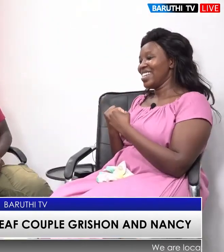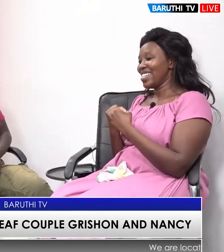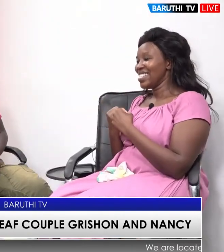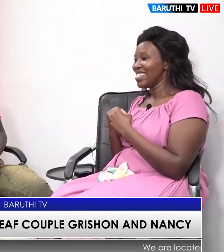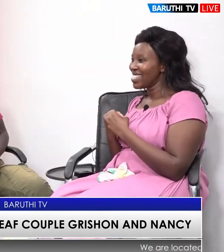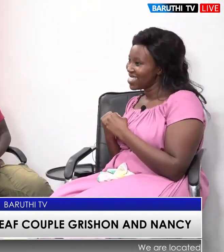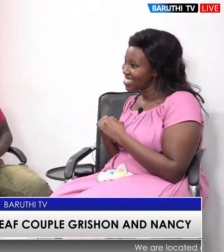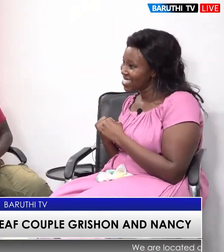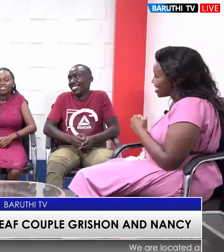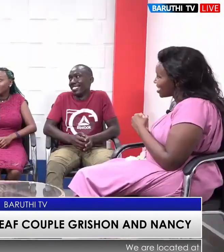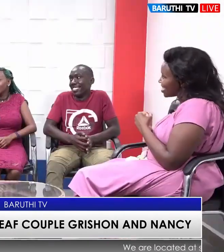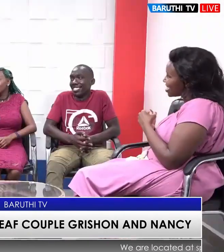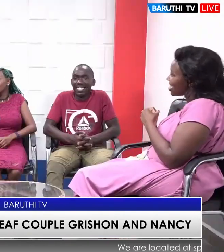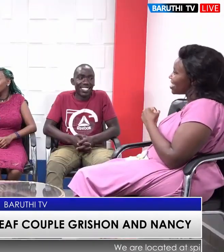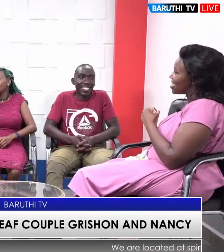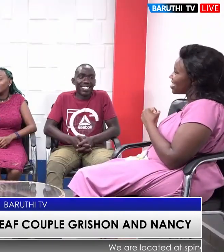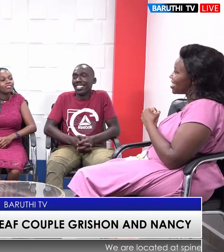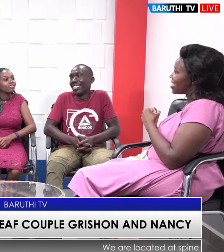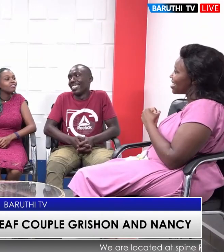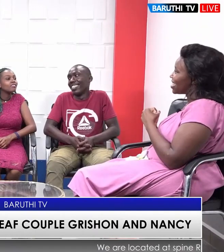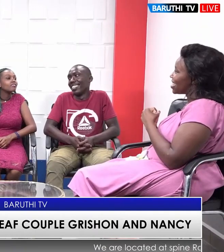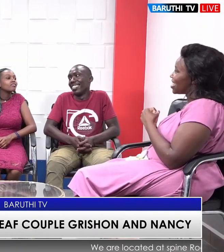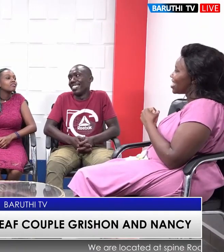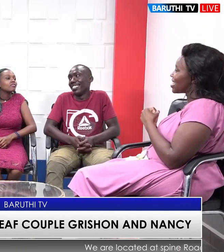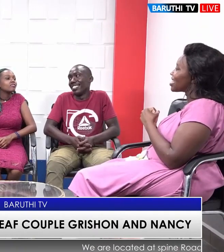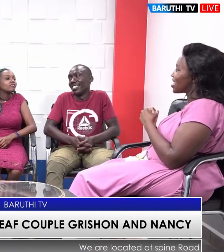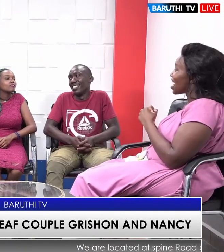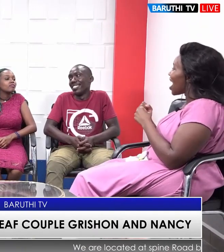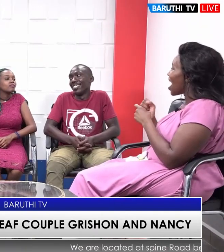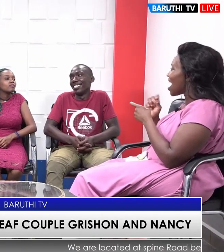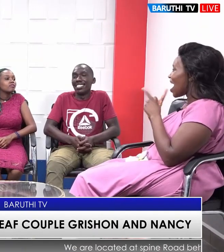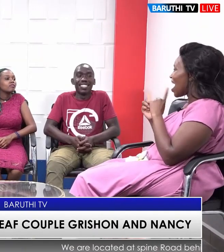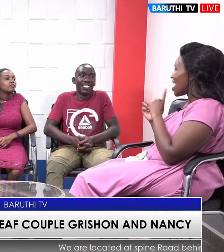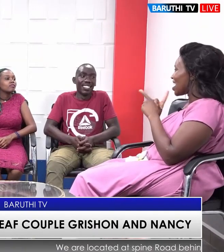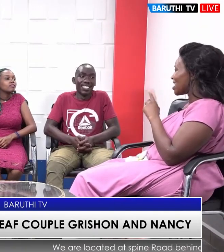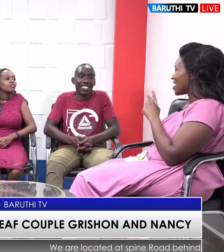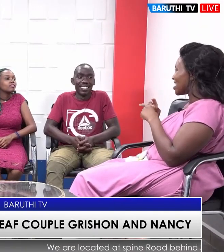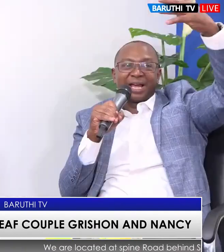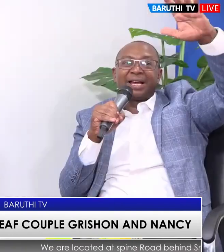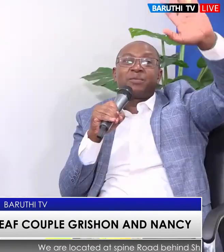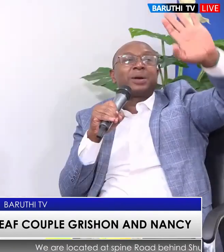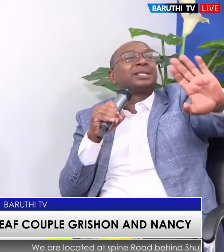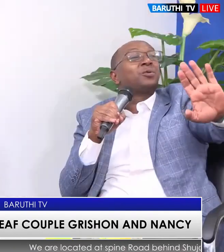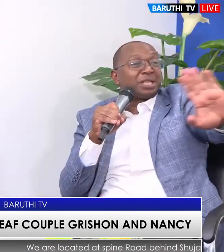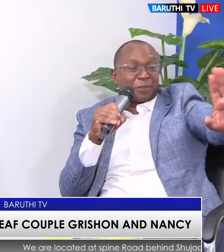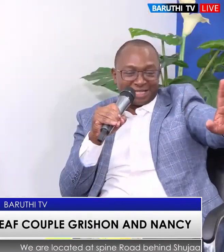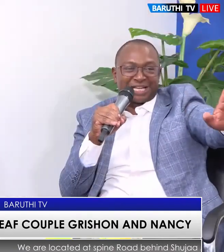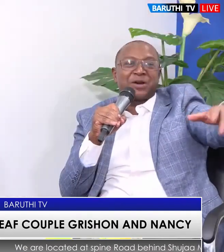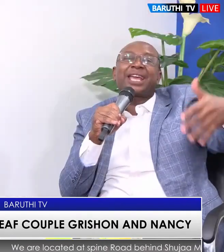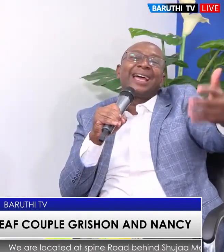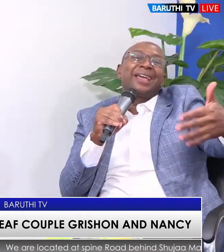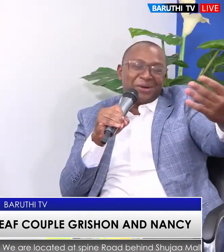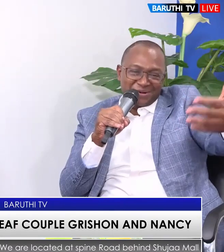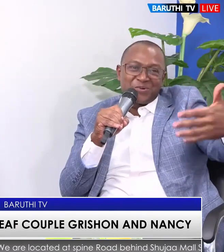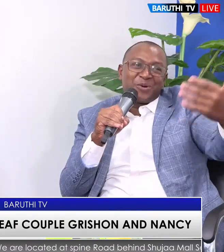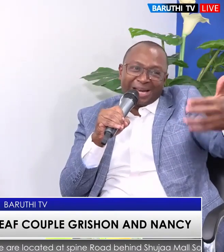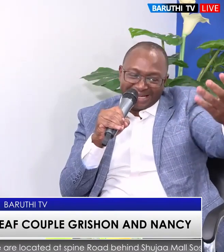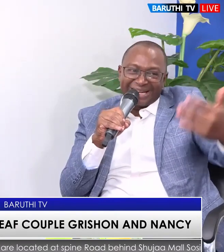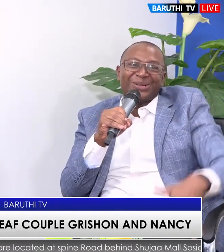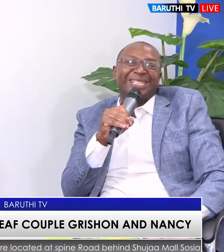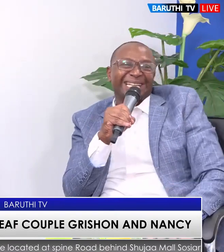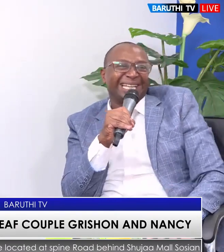wanaanza maisha ili wajue hata hiyo maisha itakuwa hivyo. Yes. Si ndio apeleka JKA. Na